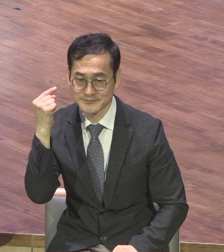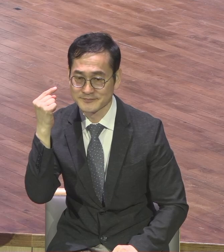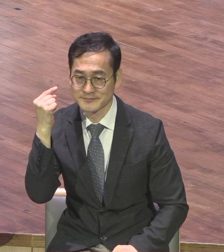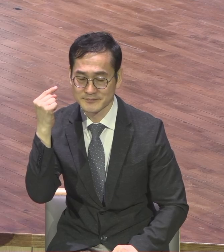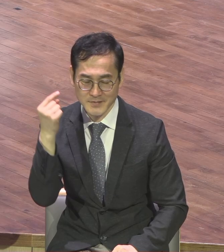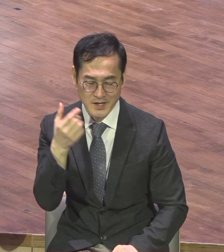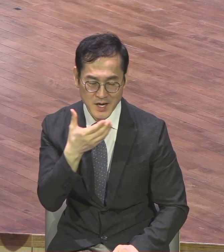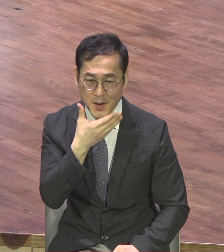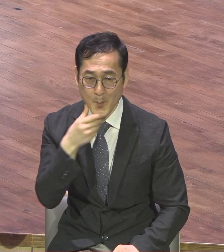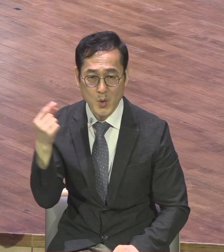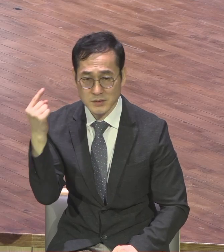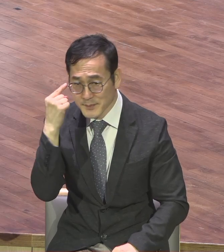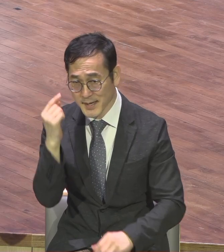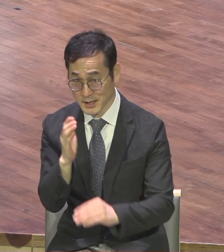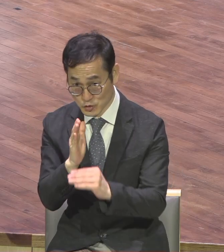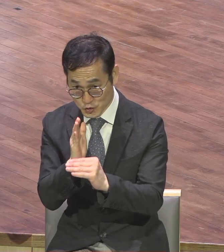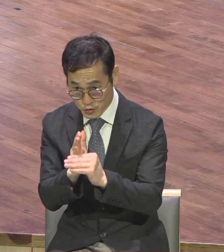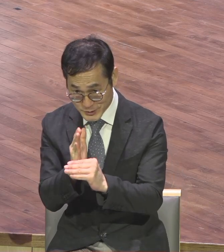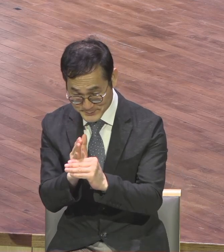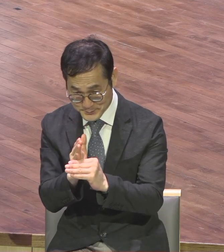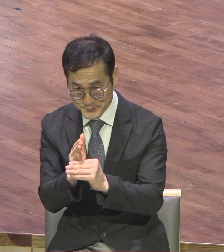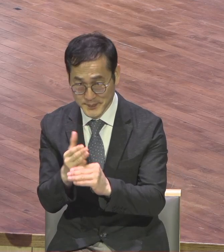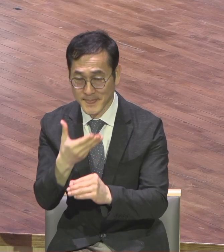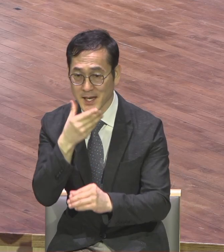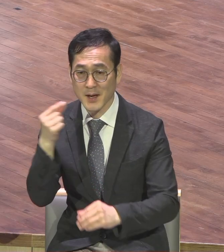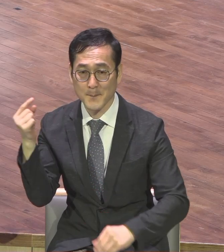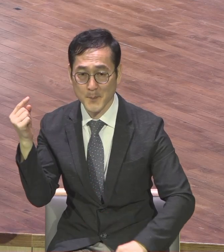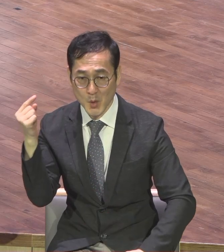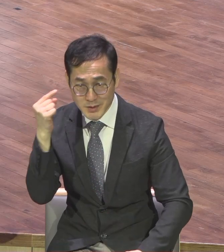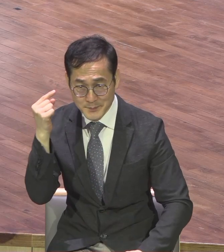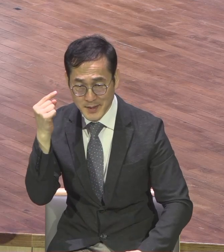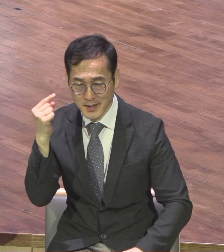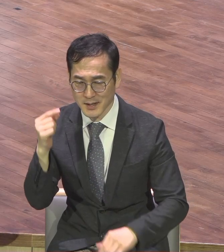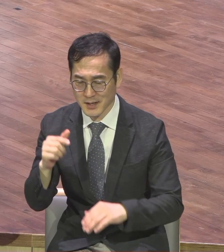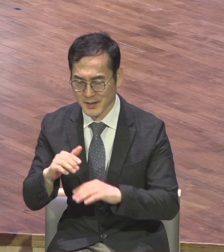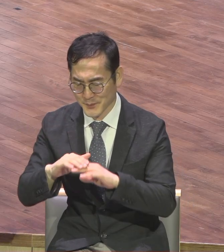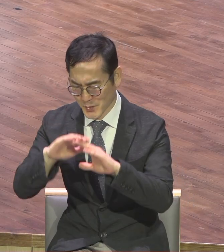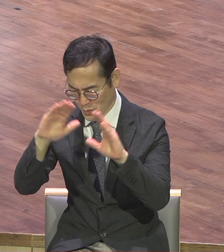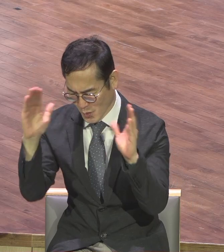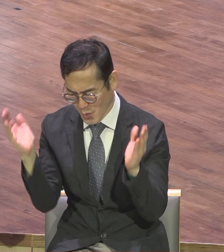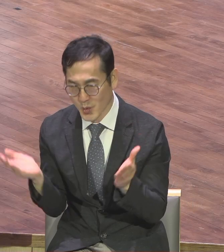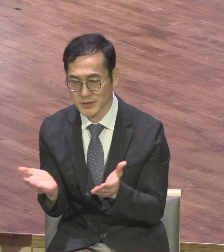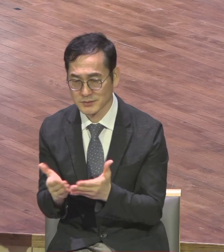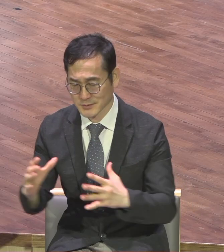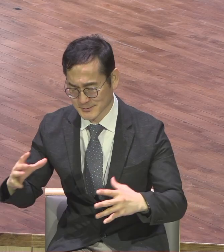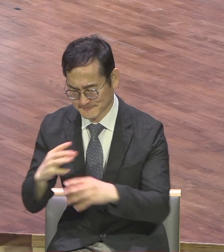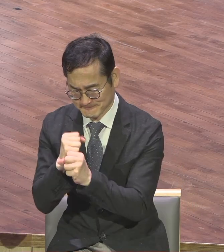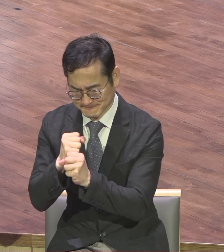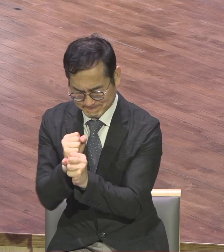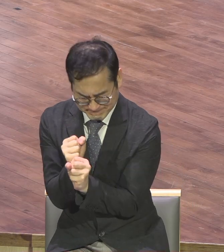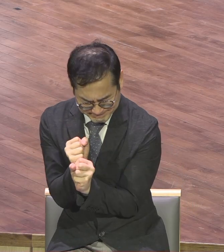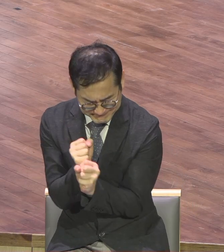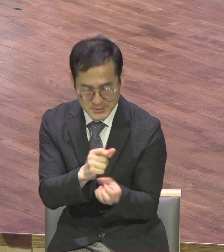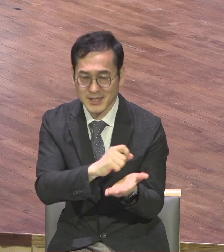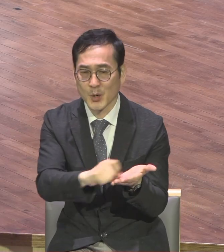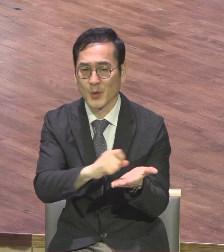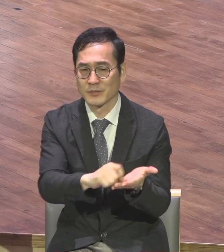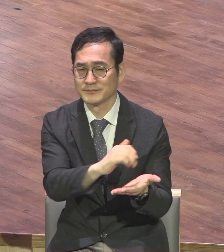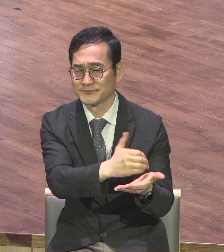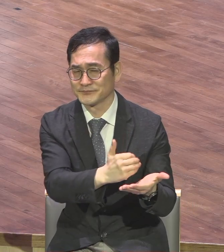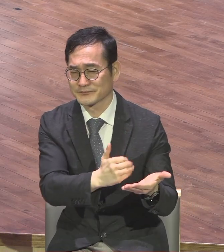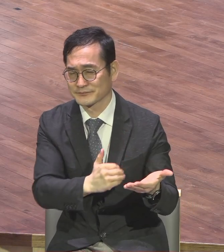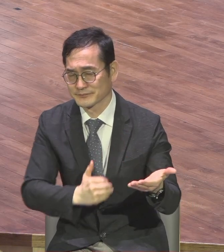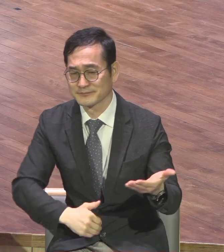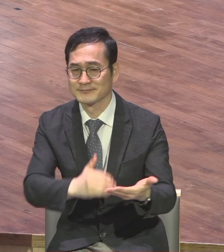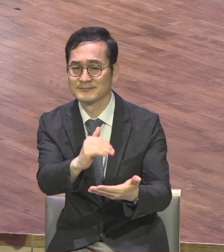그만큼 복음의 핵심과 복음의 모든 것이 다 기록이 되어 있다. 그렇게 말을 할